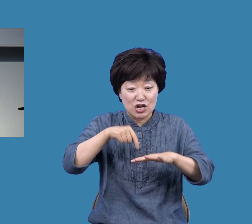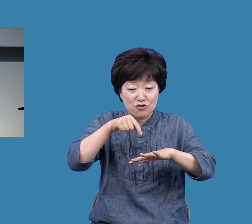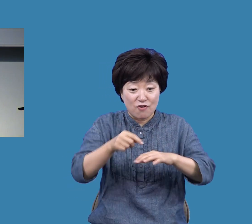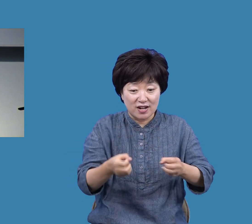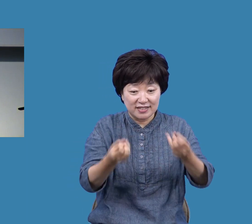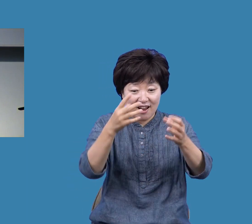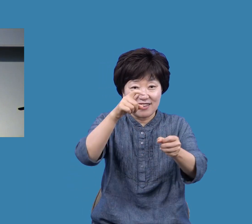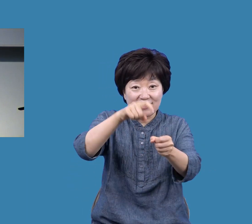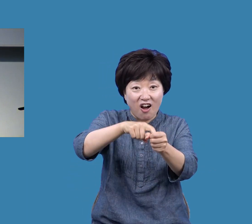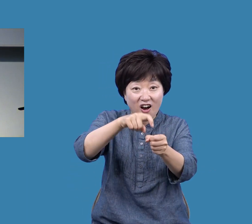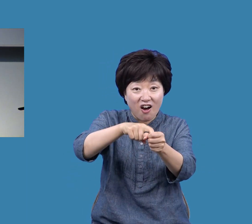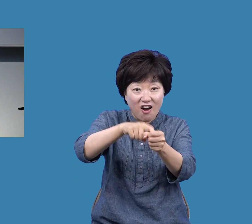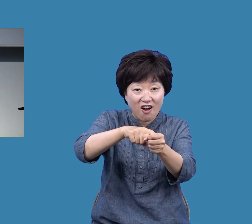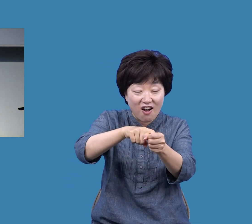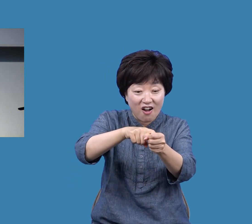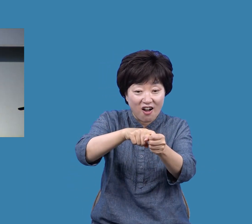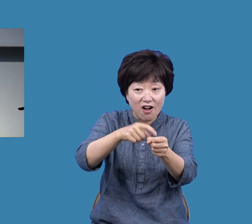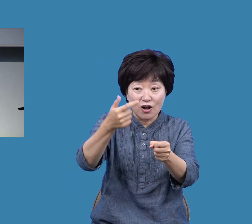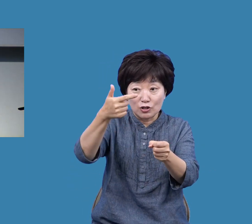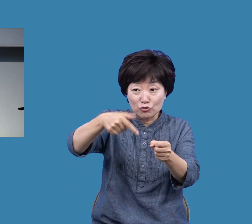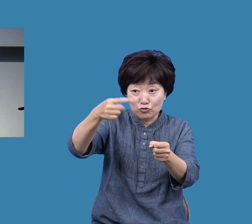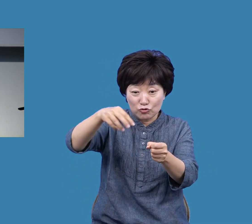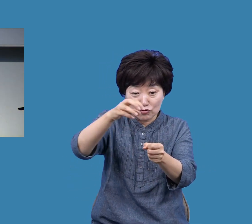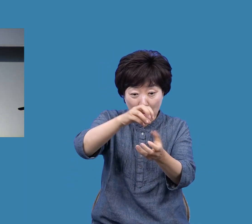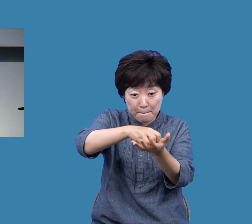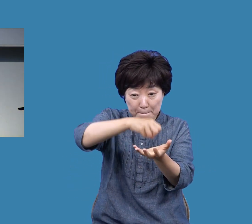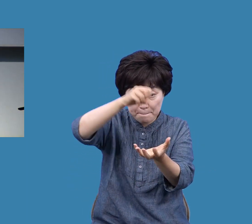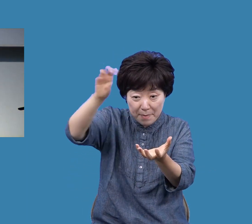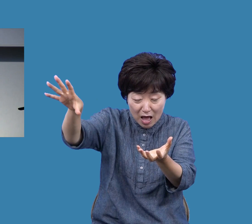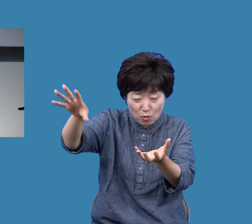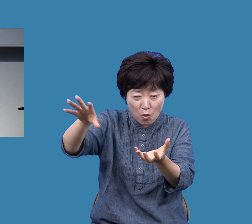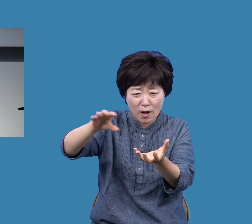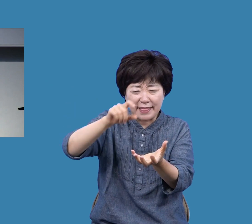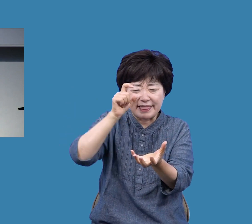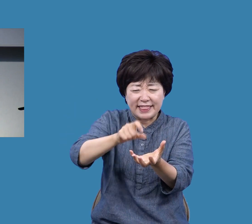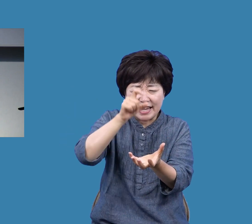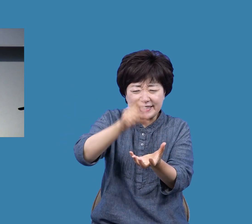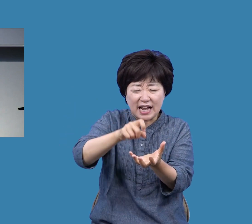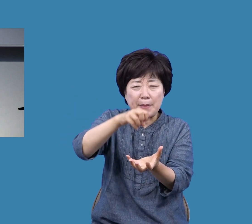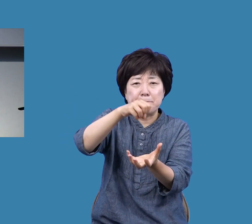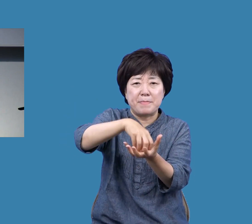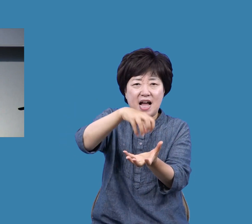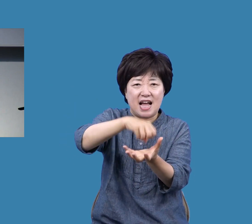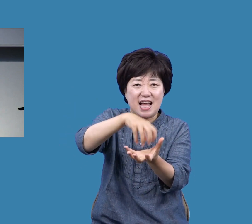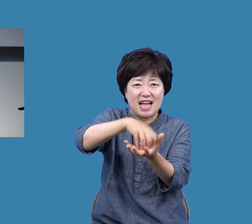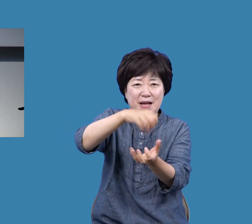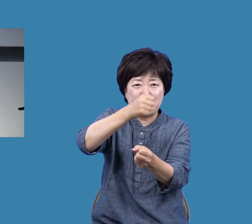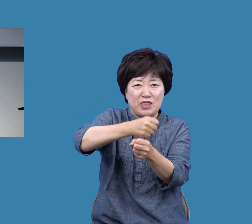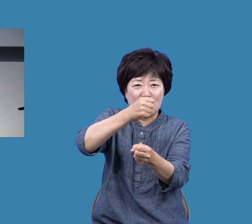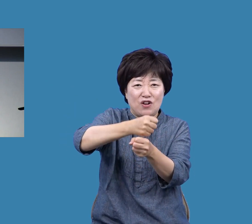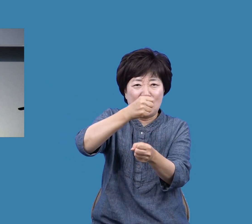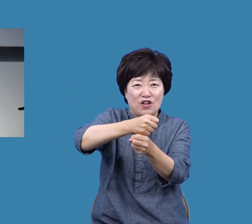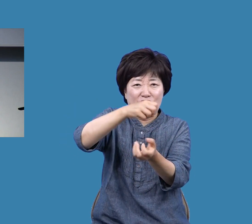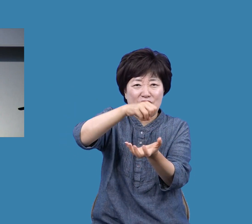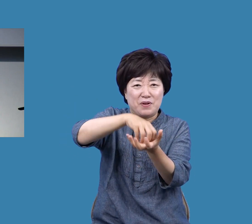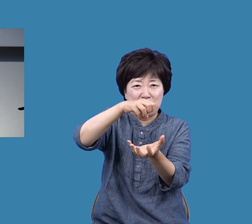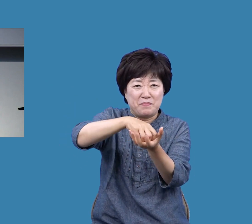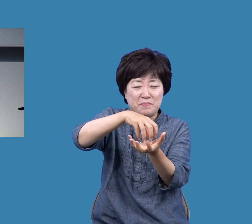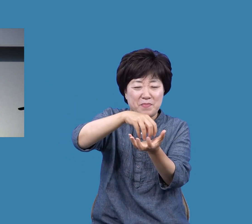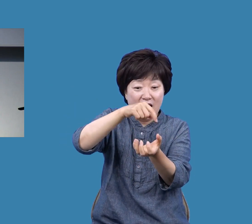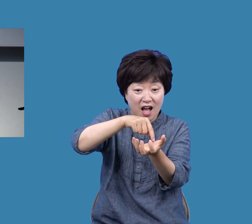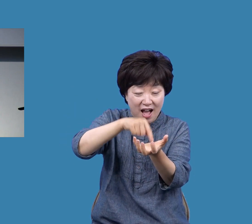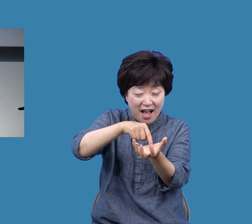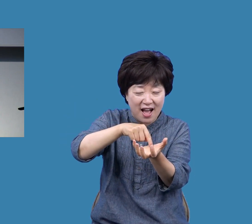먹었죠. 근데 이 떡이 누룩을 다 빼버리고 그냥 누룩 없는 떡을 가지고 먹었죠. 그래서 그 떡을 뭐라고 불렀냐면